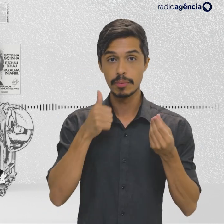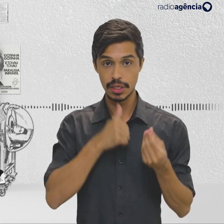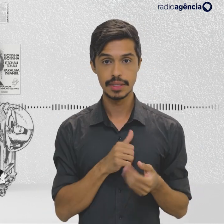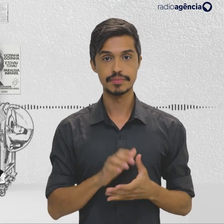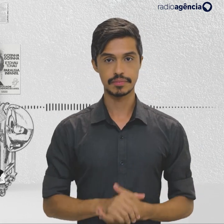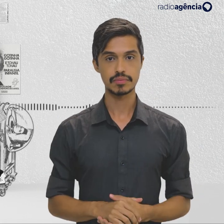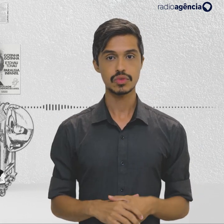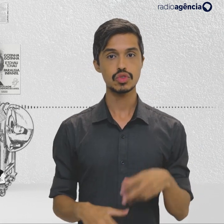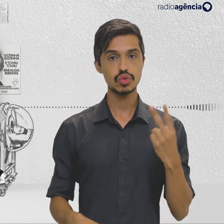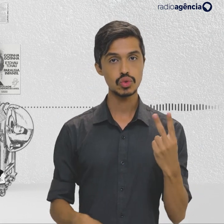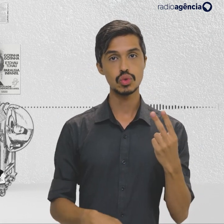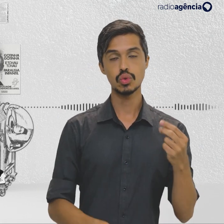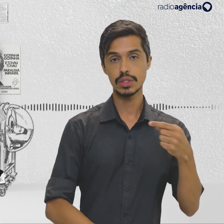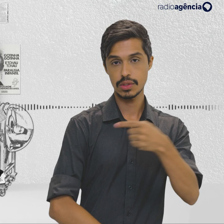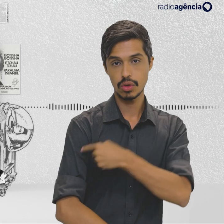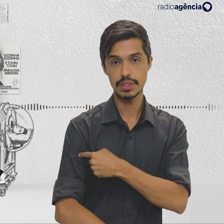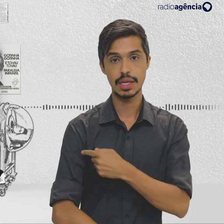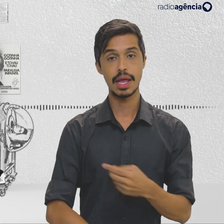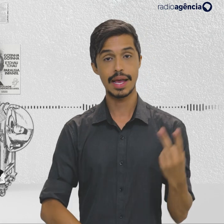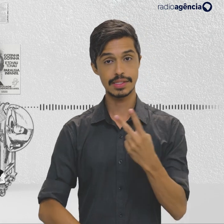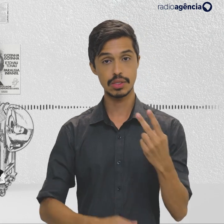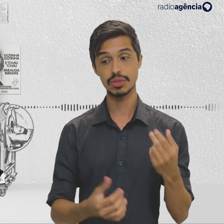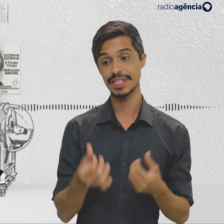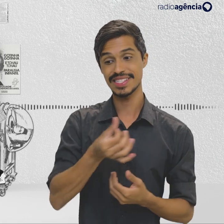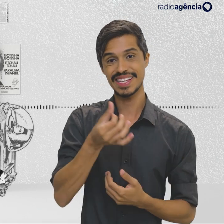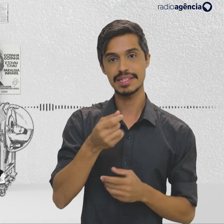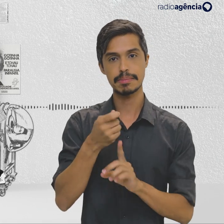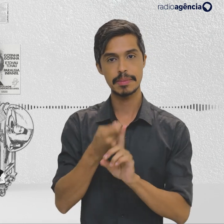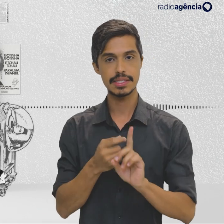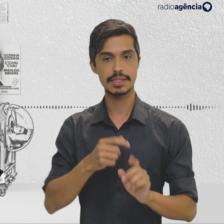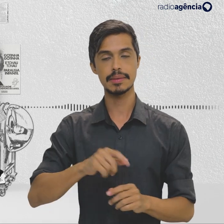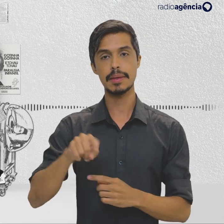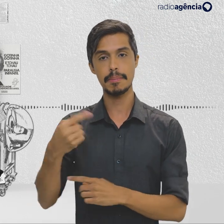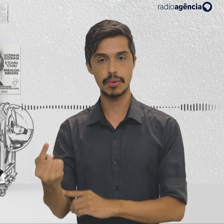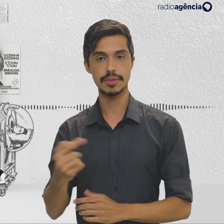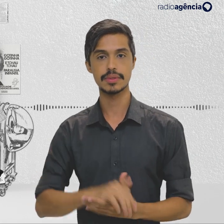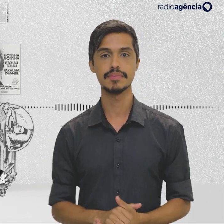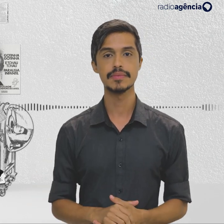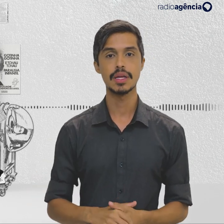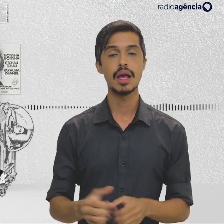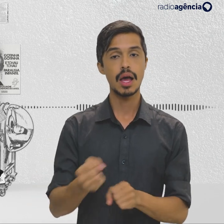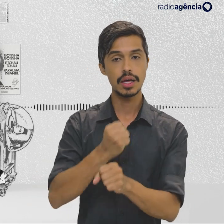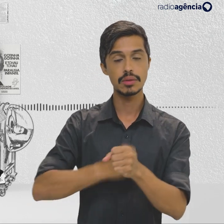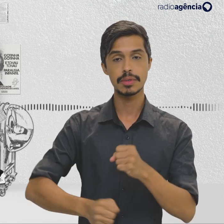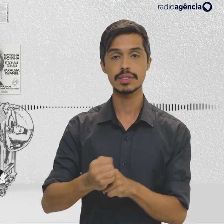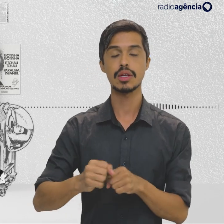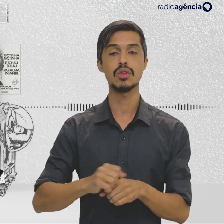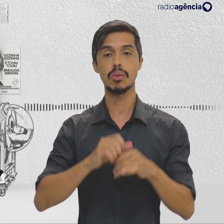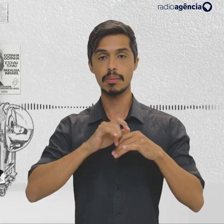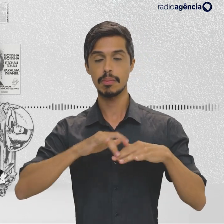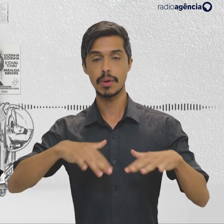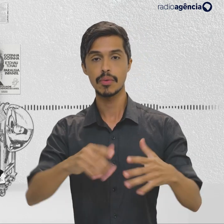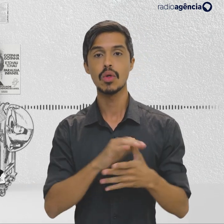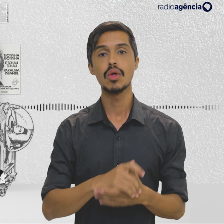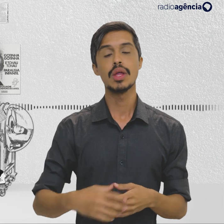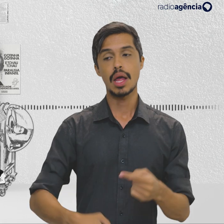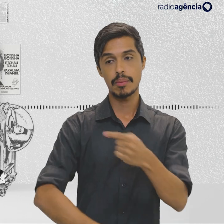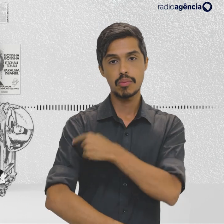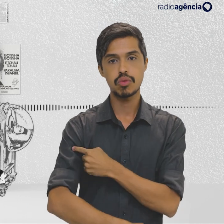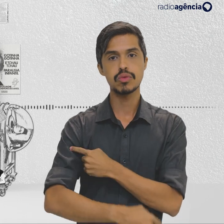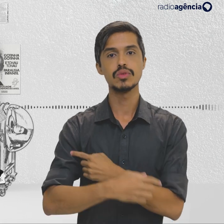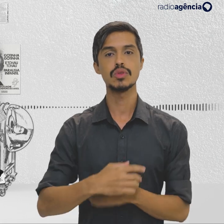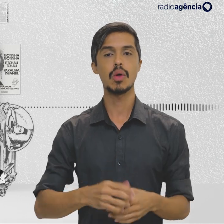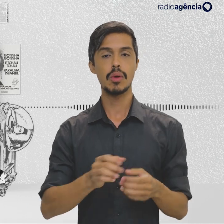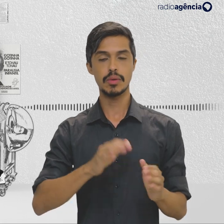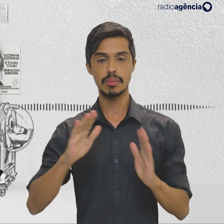e meninos são duas doses a segunda vem 6 meses depois da primeira no ano passado em todo o Brasil a cobertura das